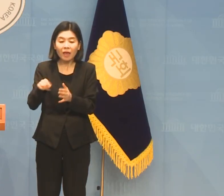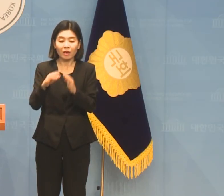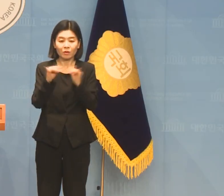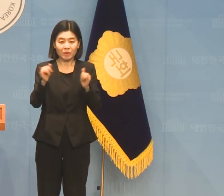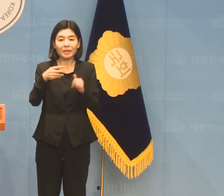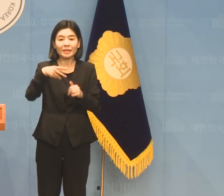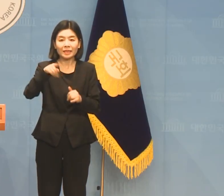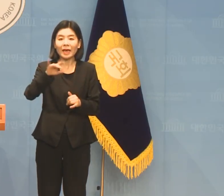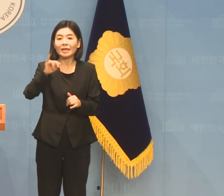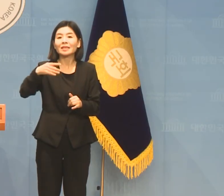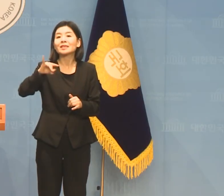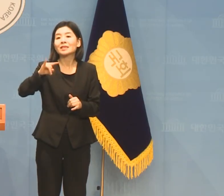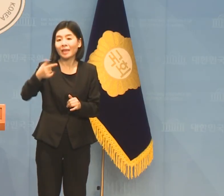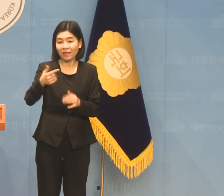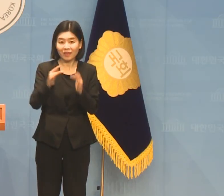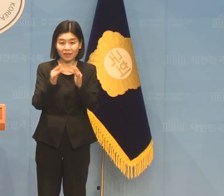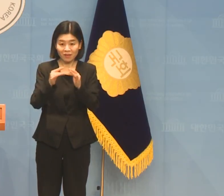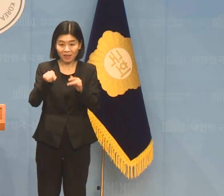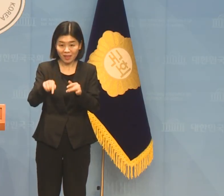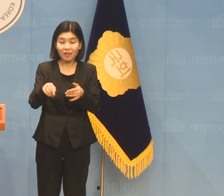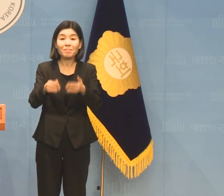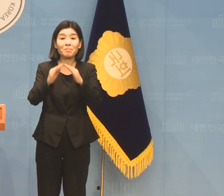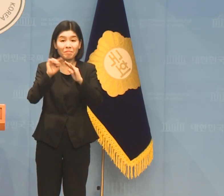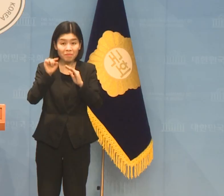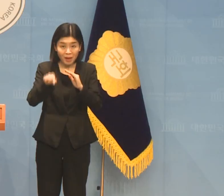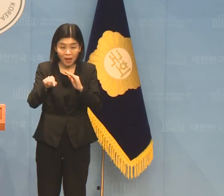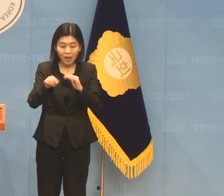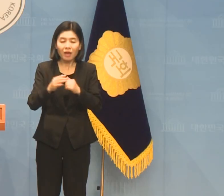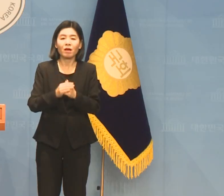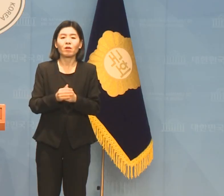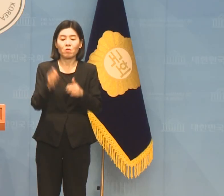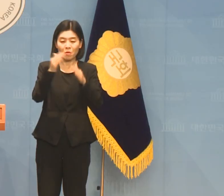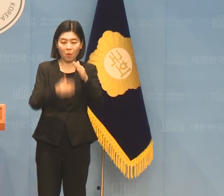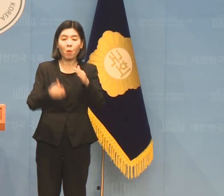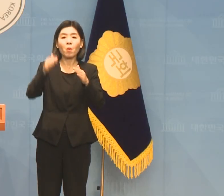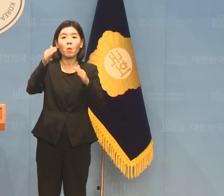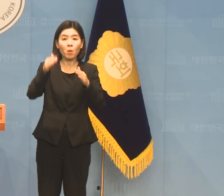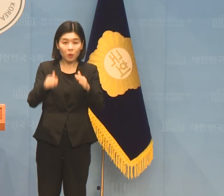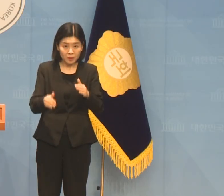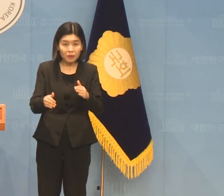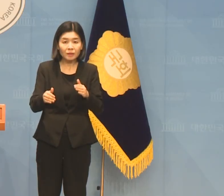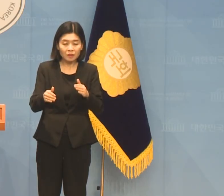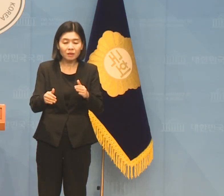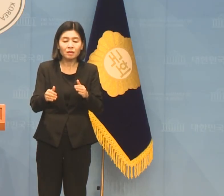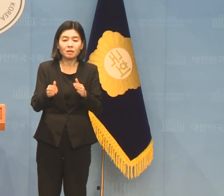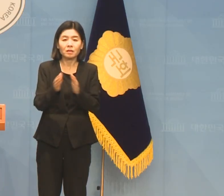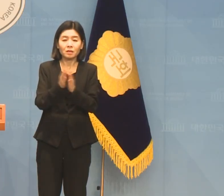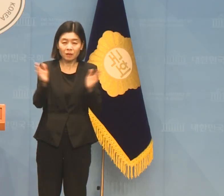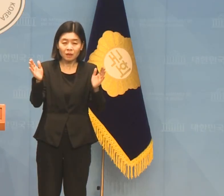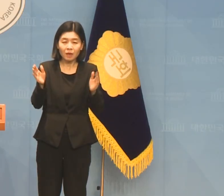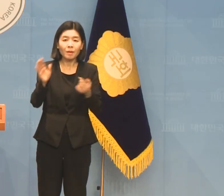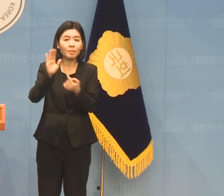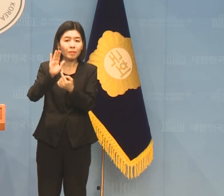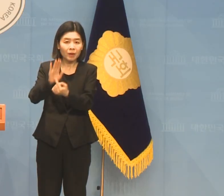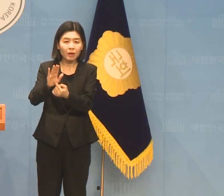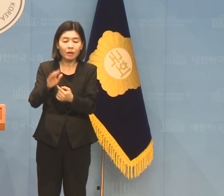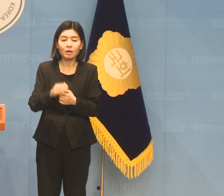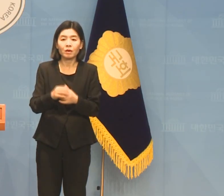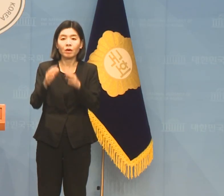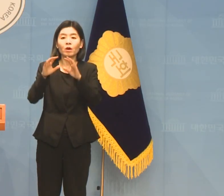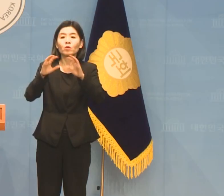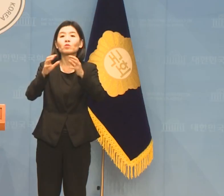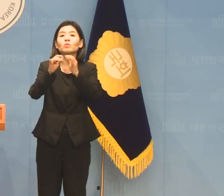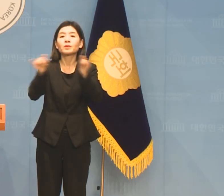밝히겠습니다. 국민의힘이 뒤늦게 국민 사이렌의 공식 출범을 발표했습니다. 국민